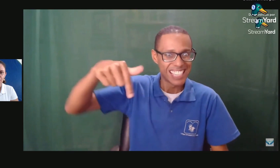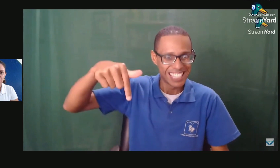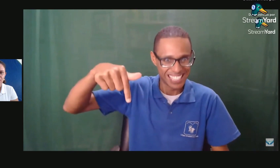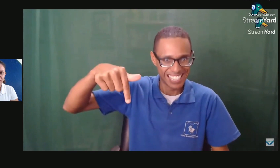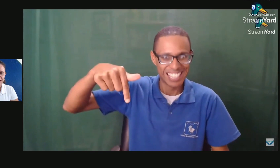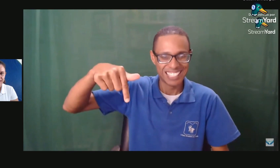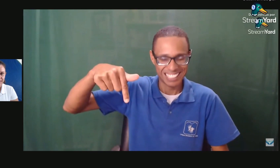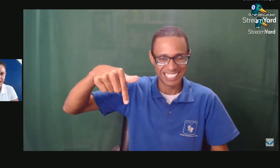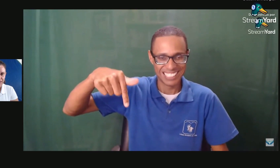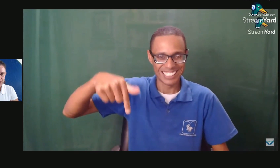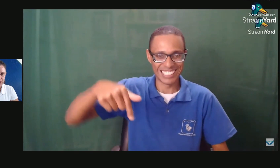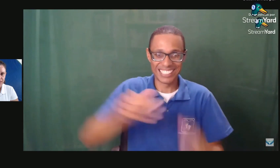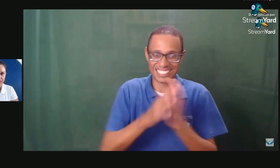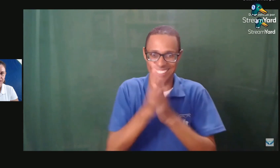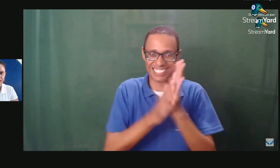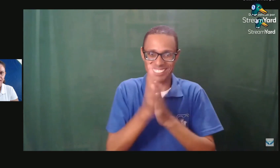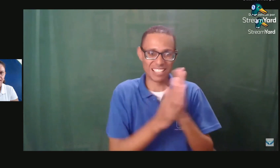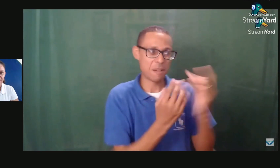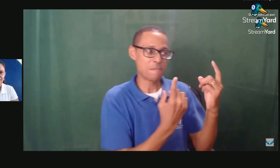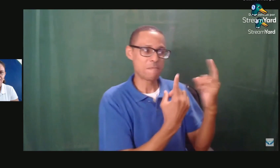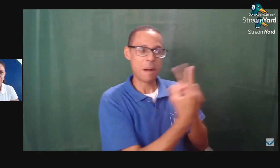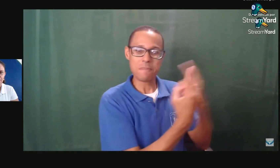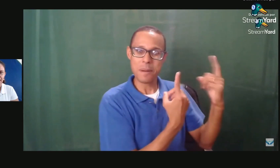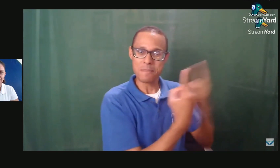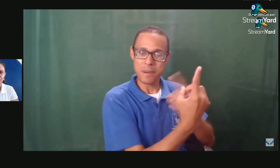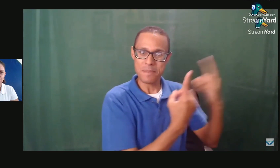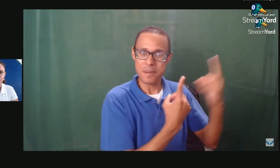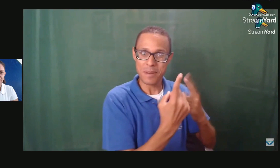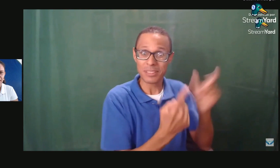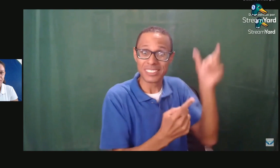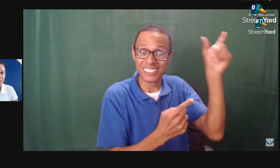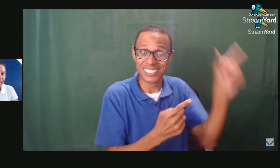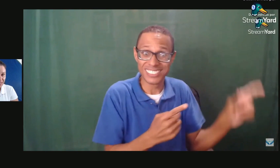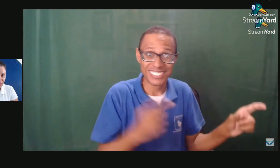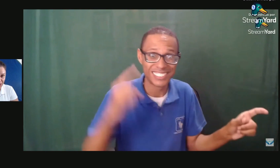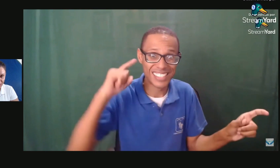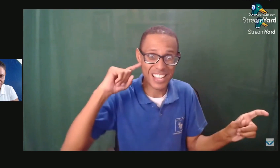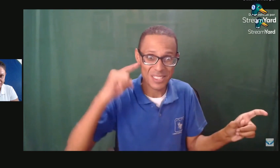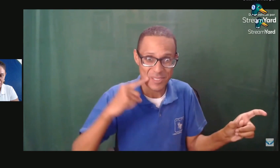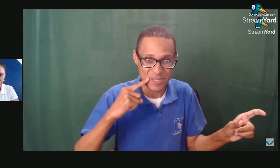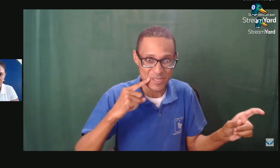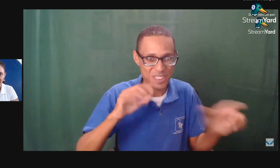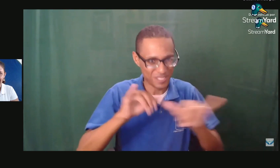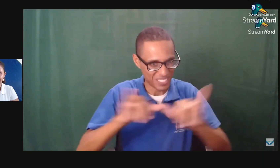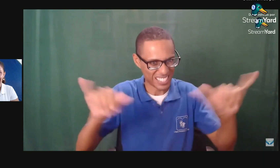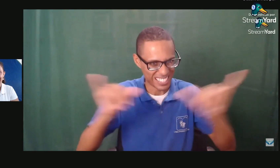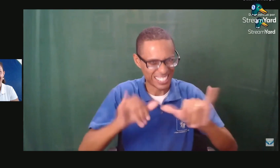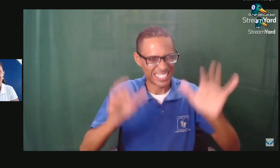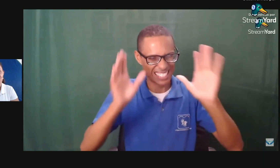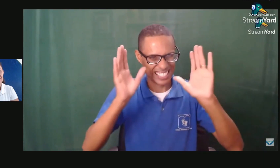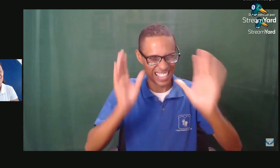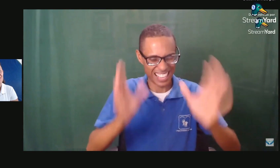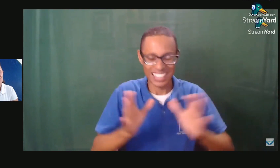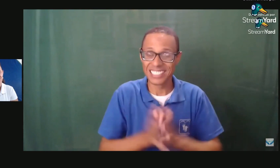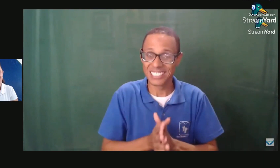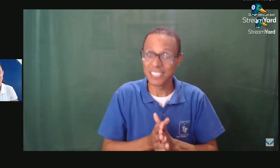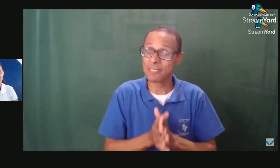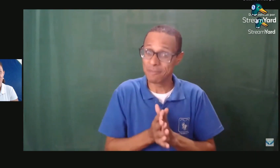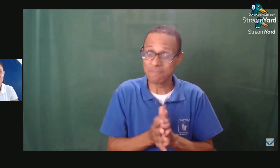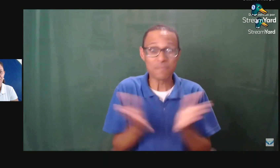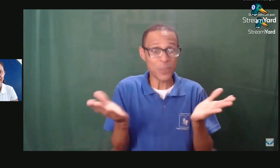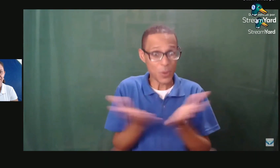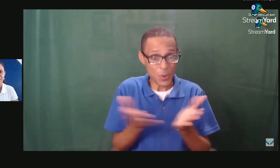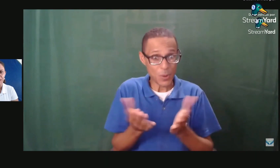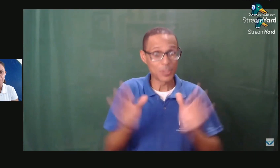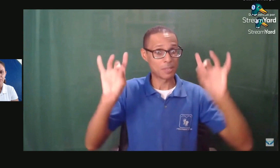Bom, hoje, dia 17 de março, nós teremos mais um Dialogando com a Biblioteca e o Dialogando já